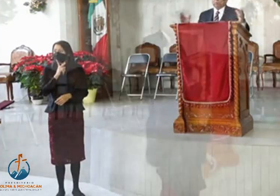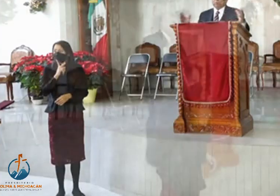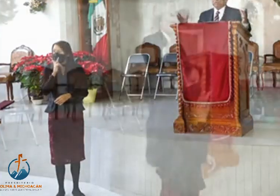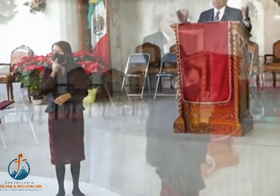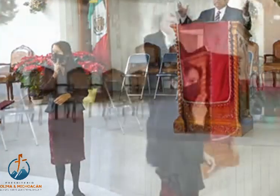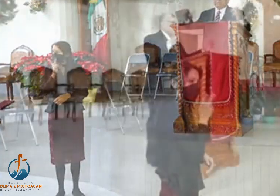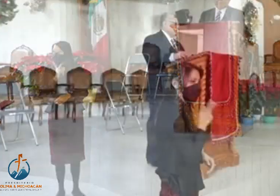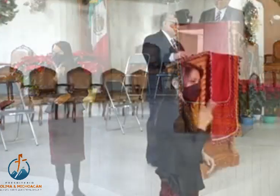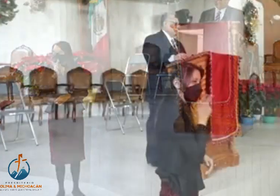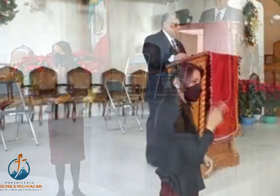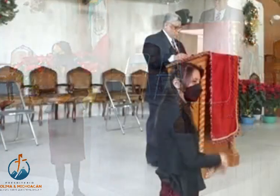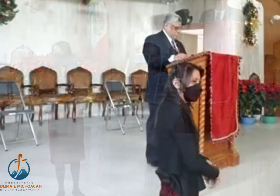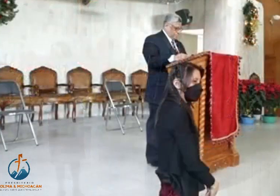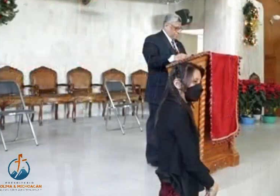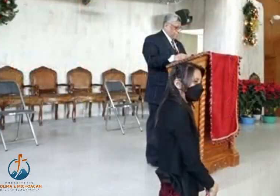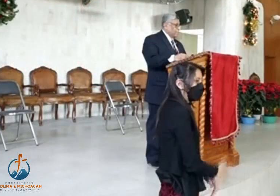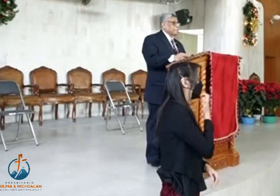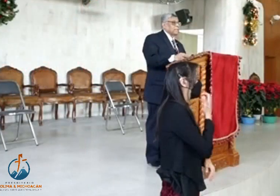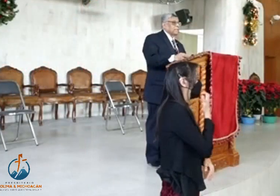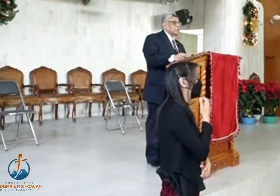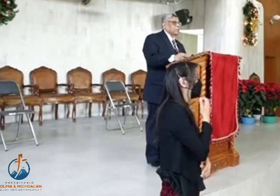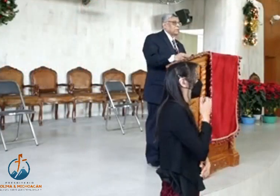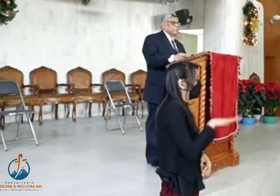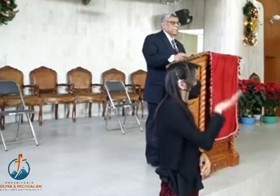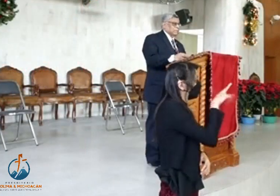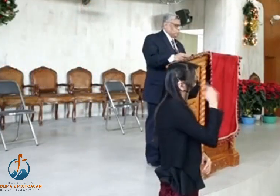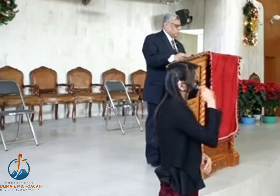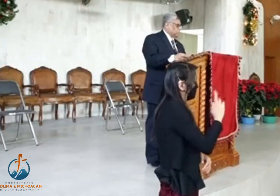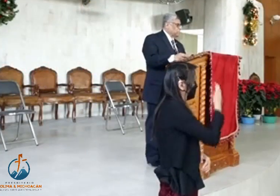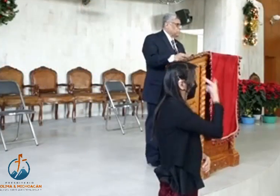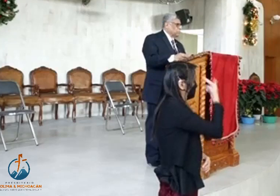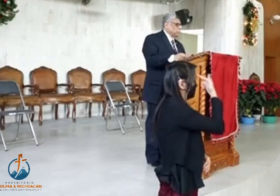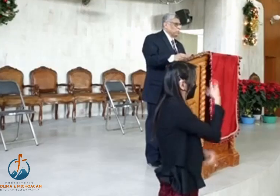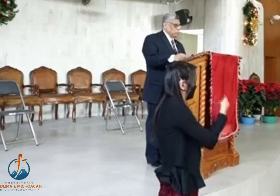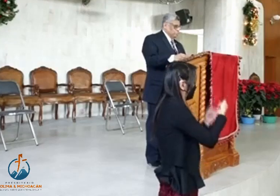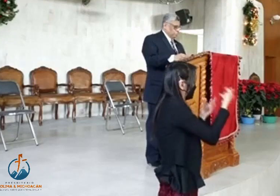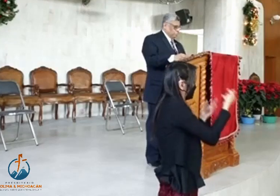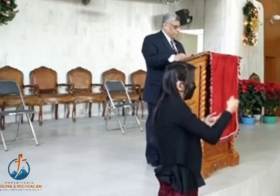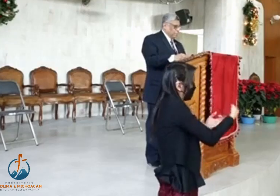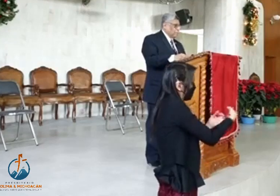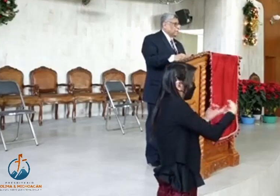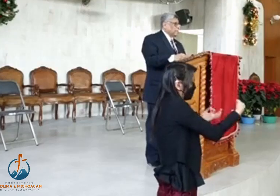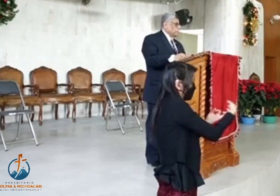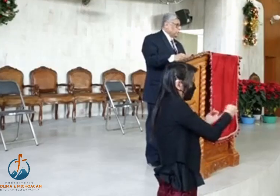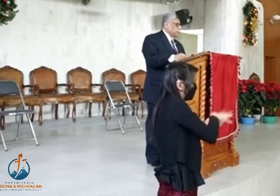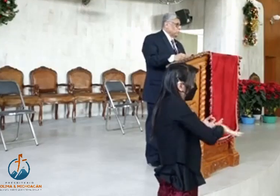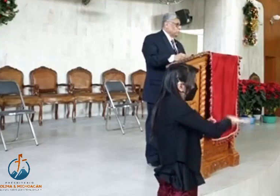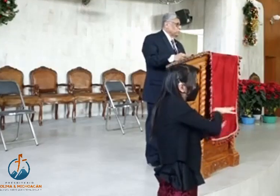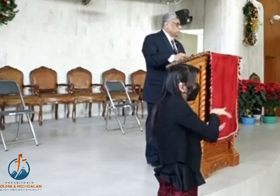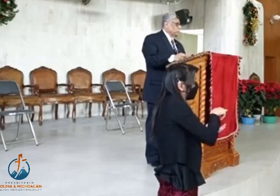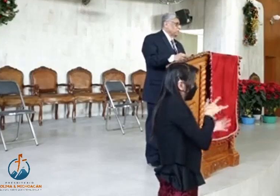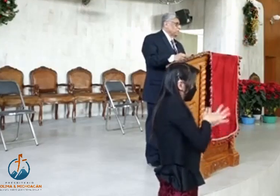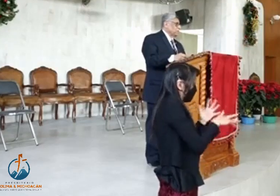poner su tienda. Es cierto, en el yermo de este mundo, el Hijo de